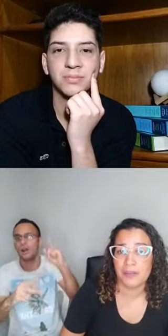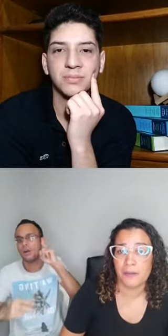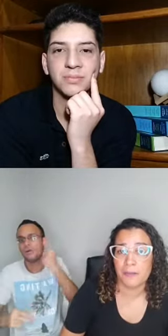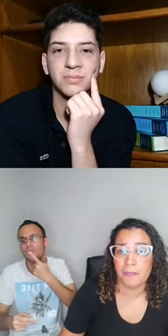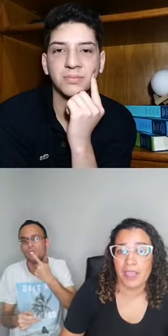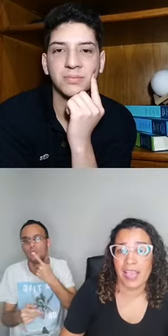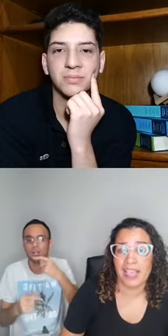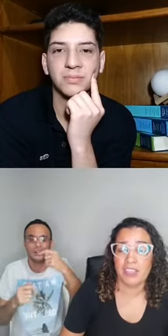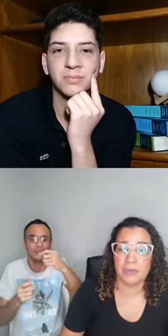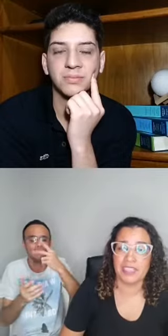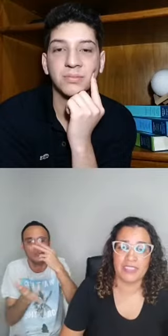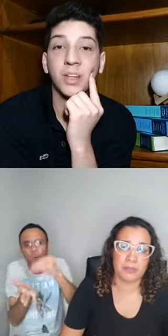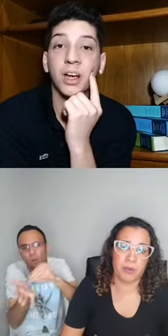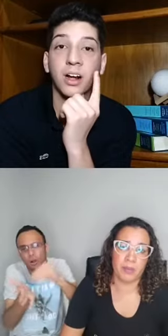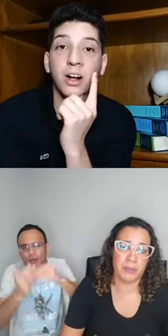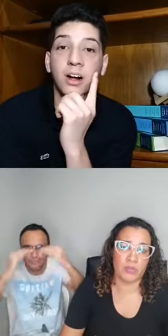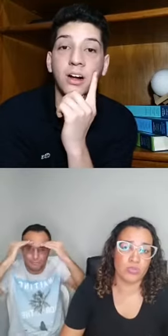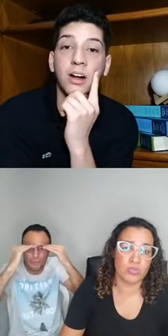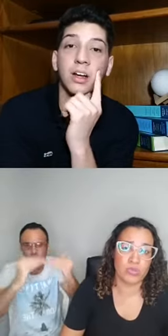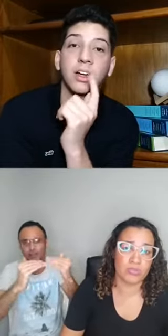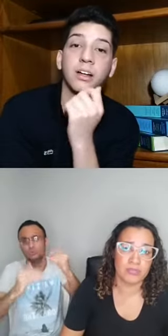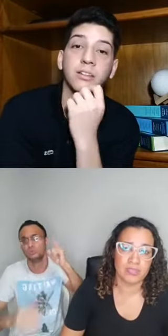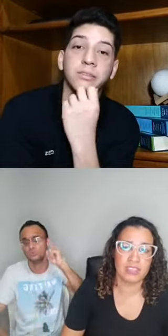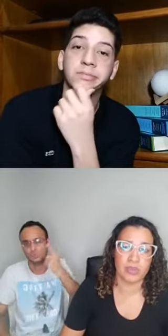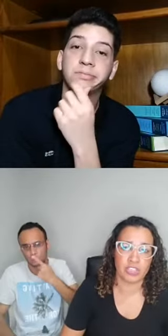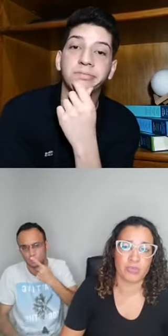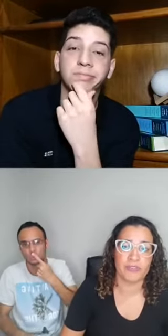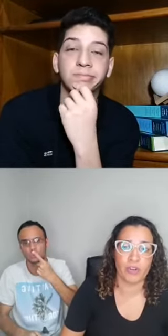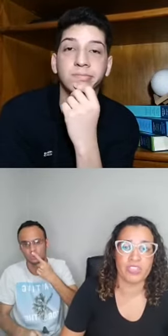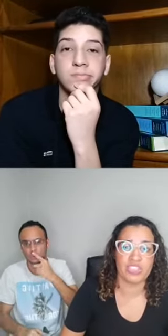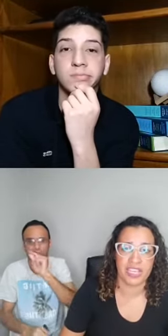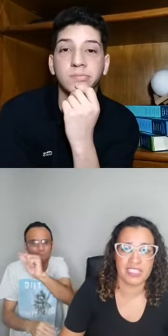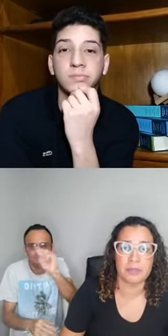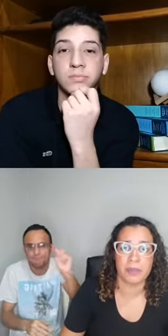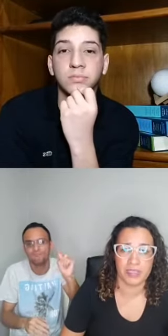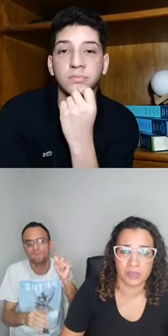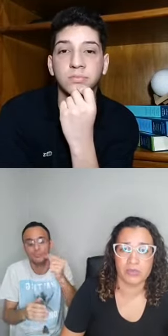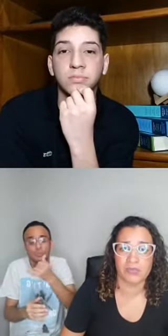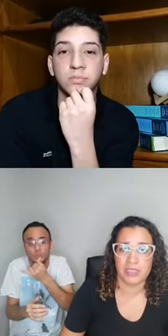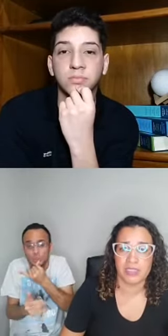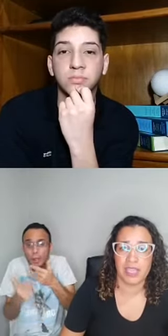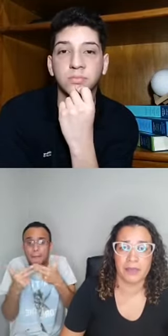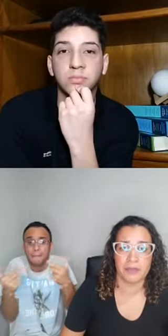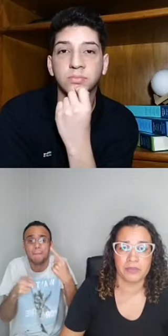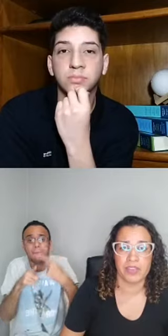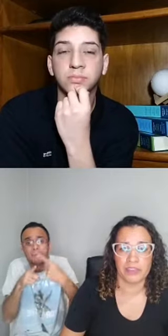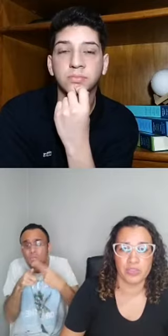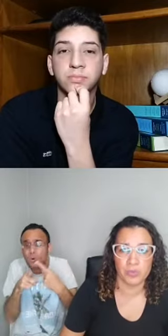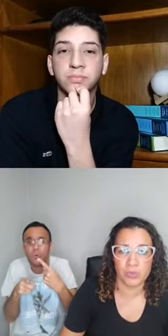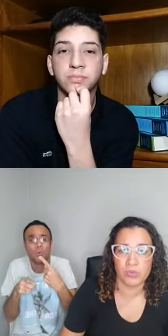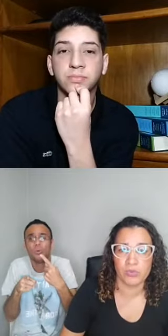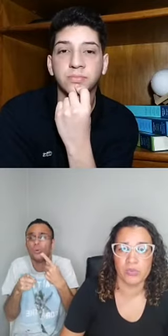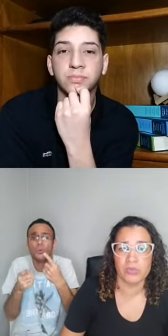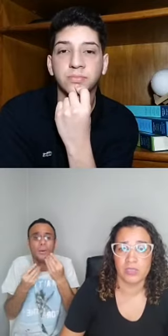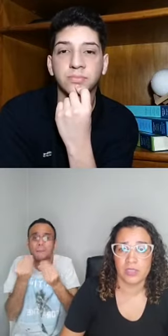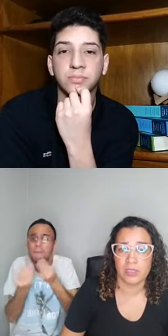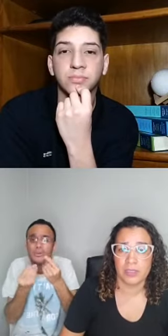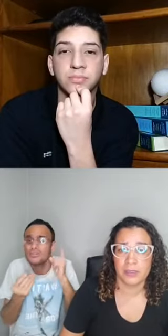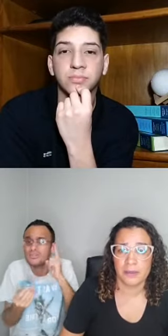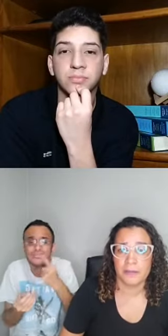tinha, aí eles pensavam assim, problema do surdo. Isso eu acho uma falta de respeito, sabe? Tava de